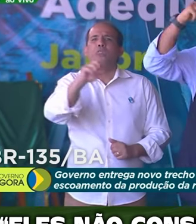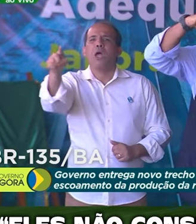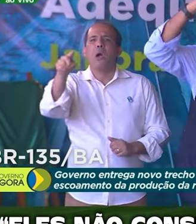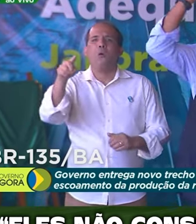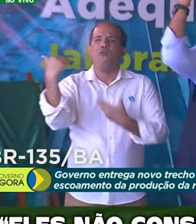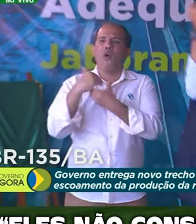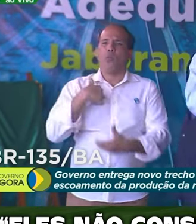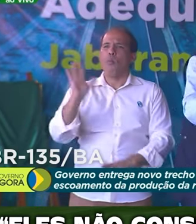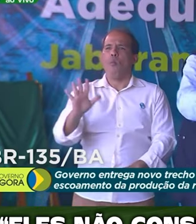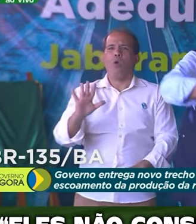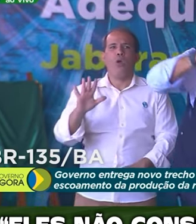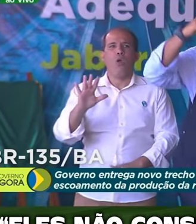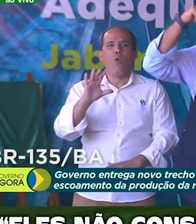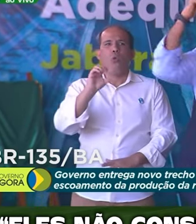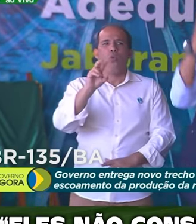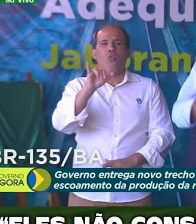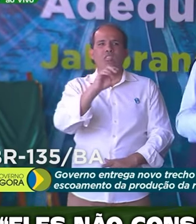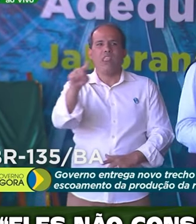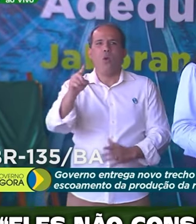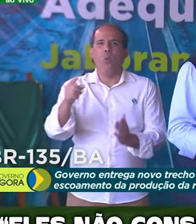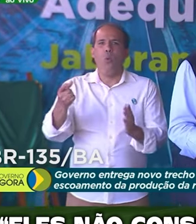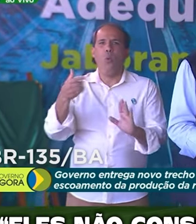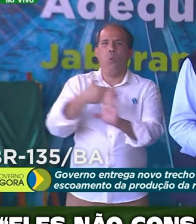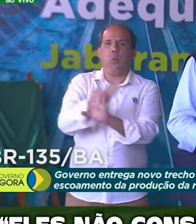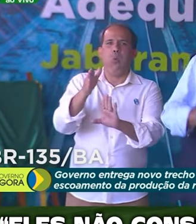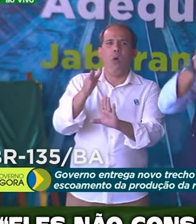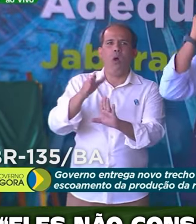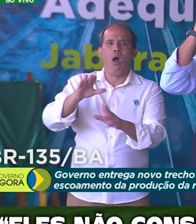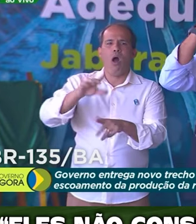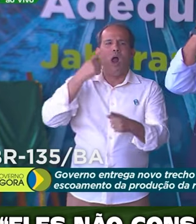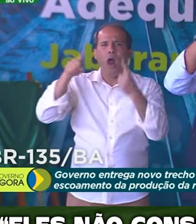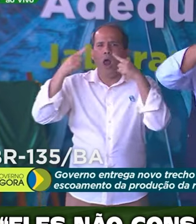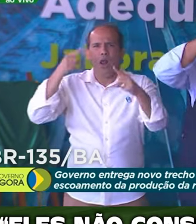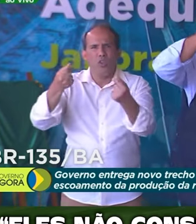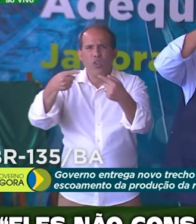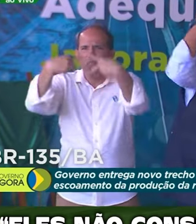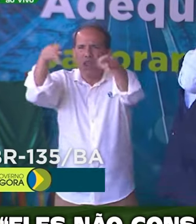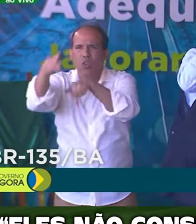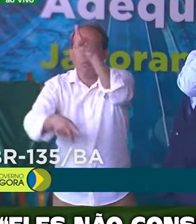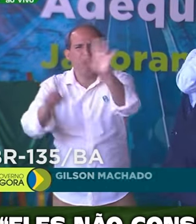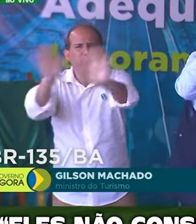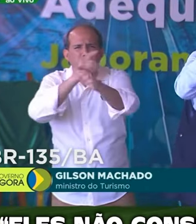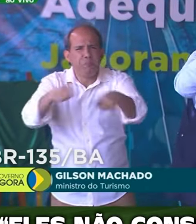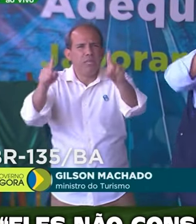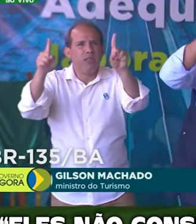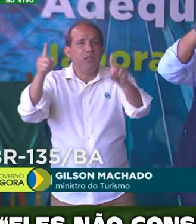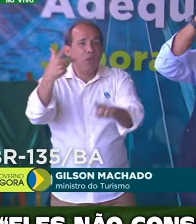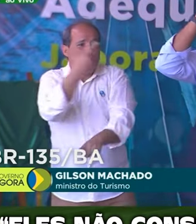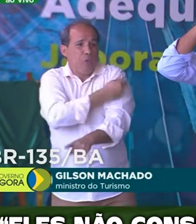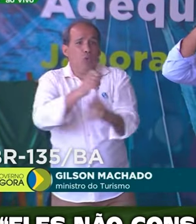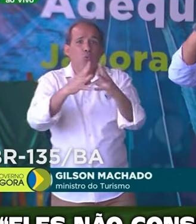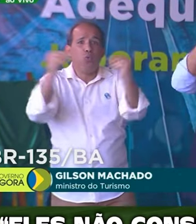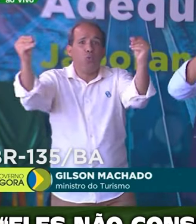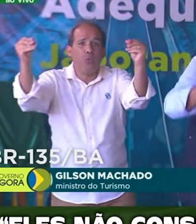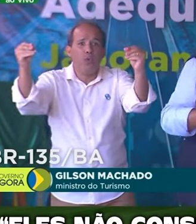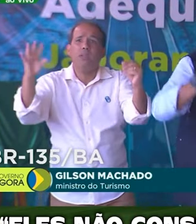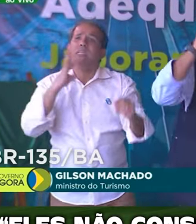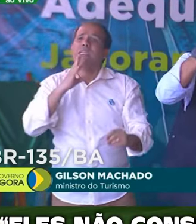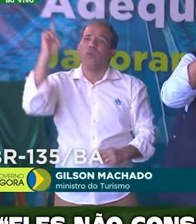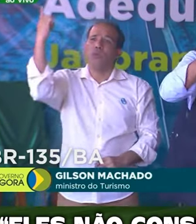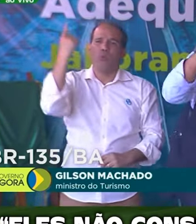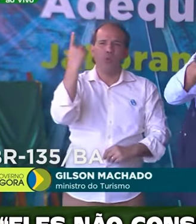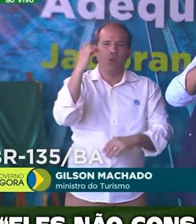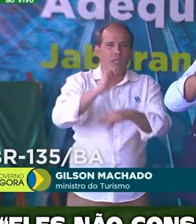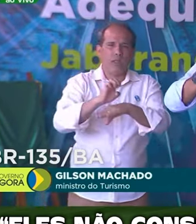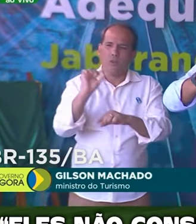não precisa de covidão para desviar o dinheiro do povo e que não precisa que sumam as vacinas, como sumiu em um estado,